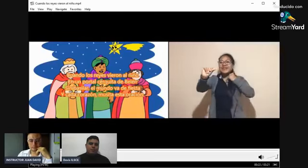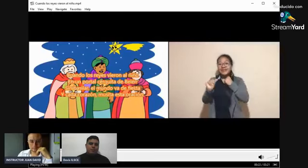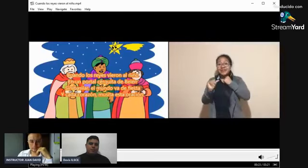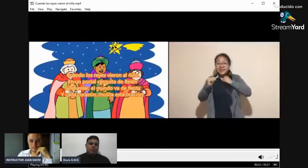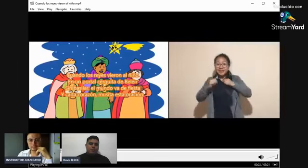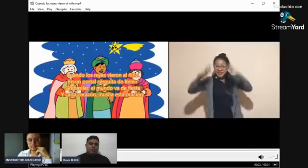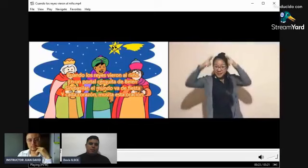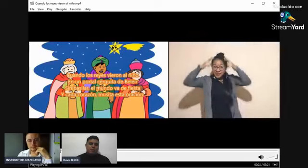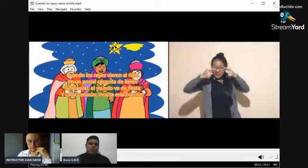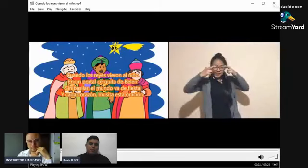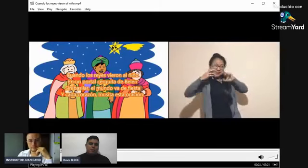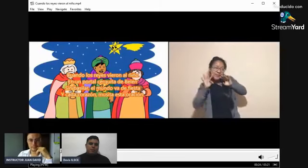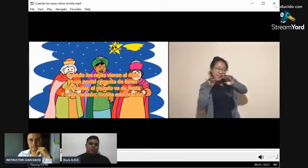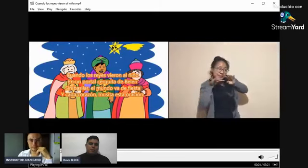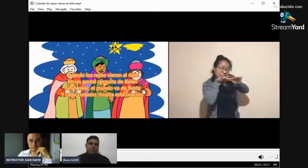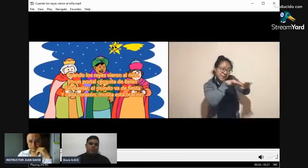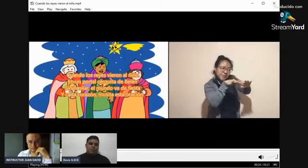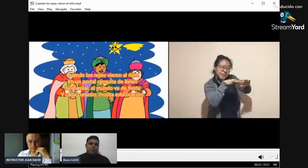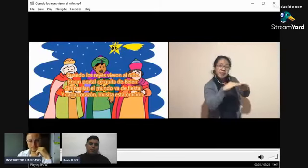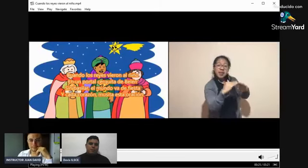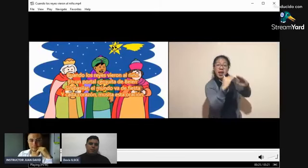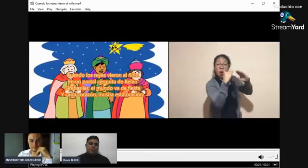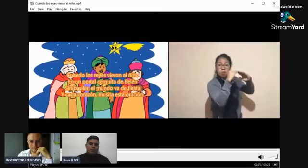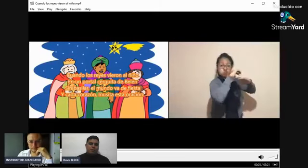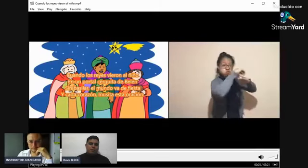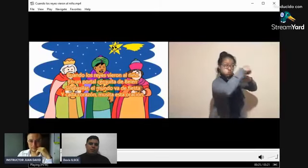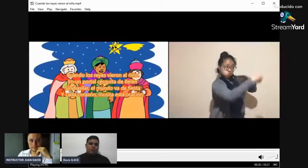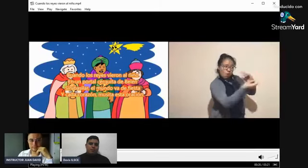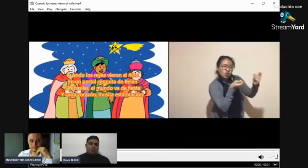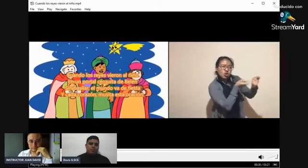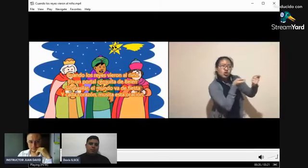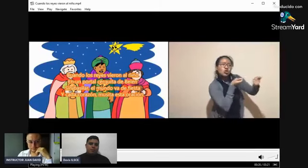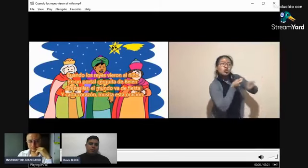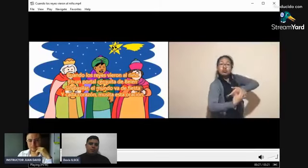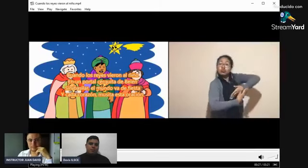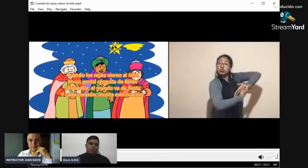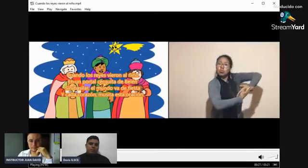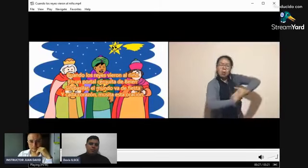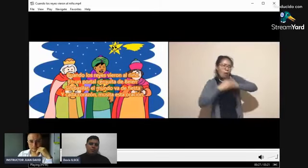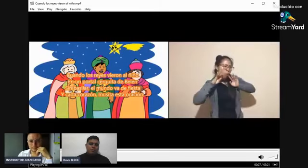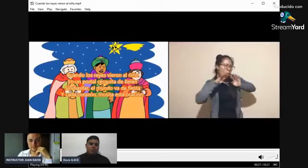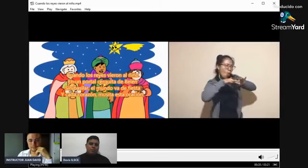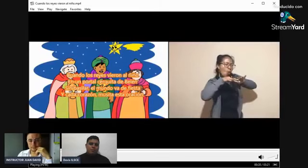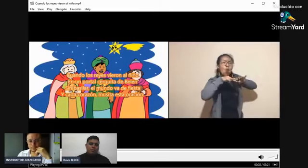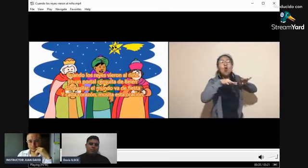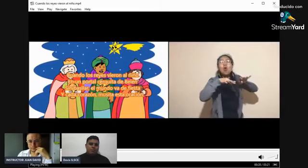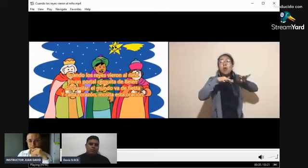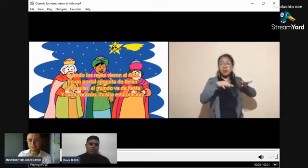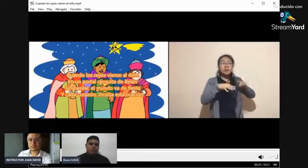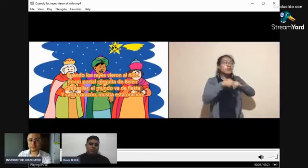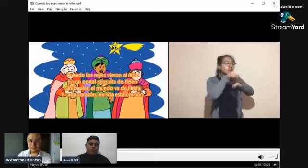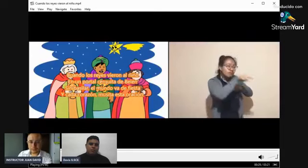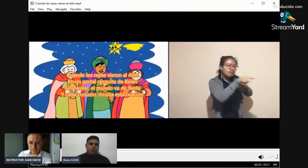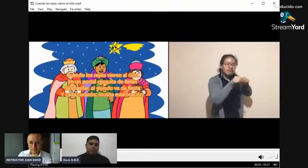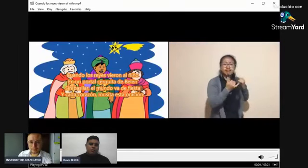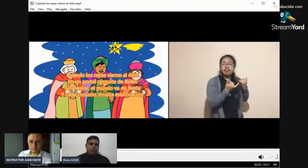cuando los reyes vieron al niño en un portal cerquita de Belén,